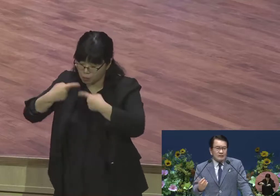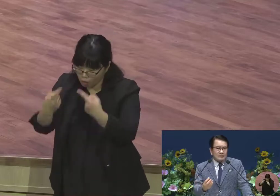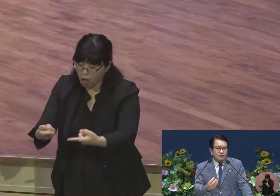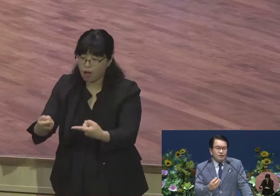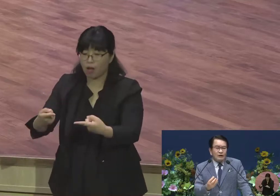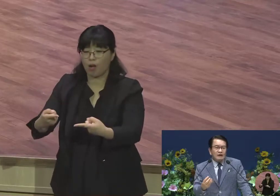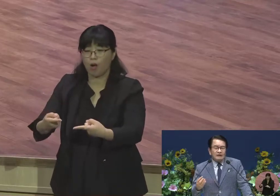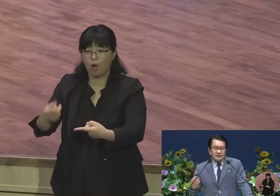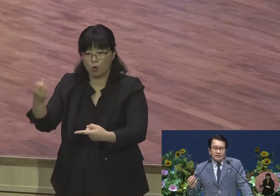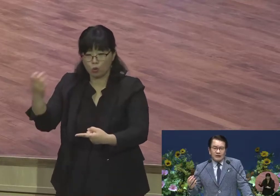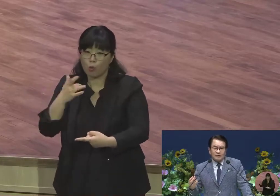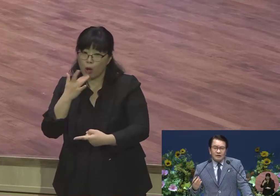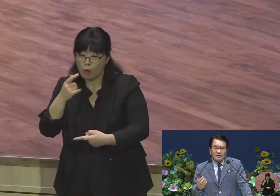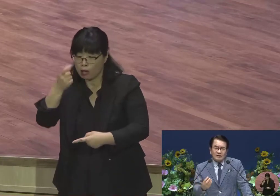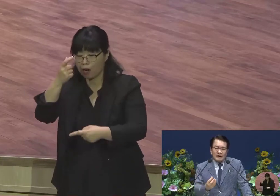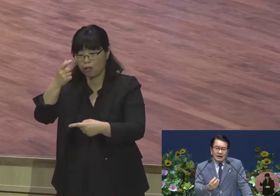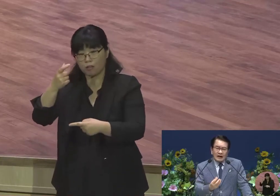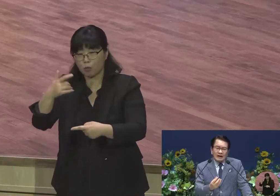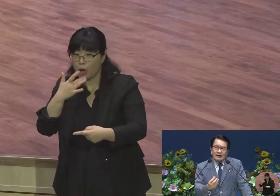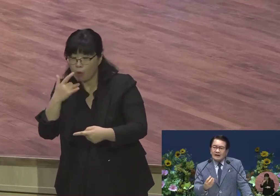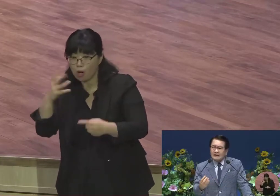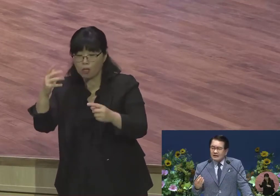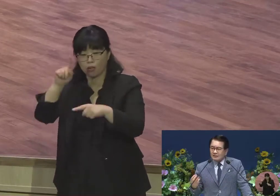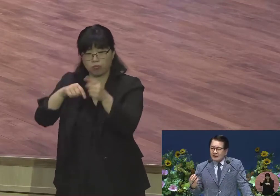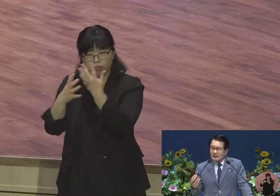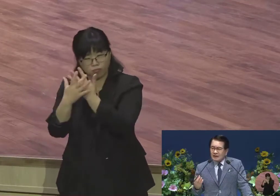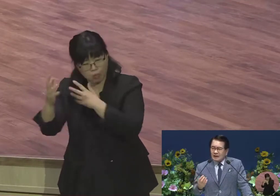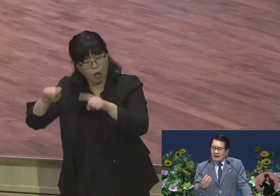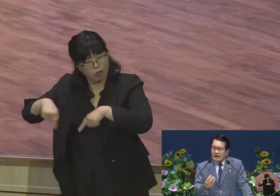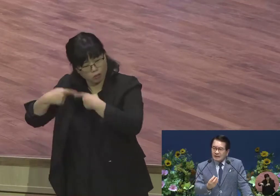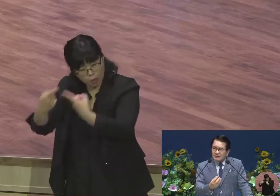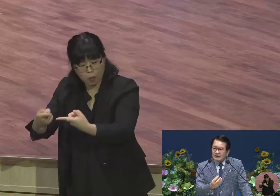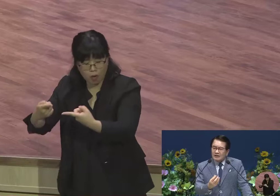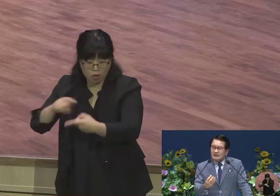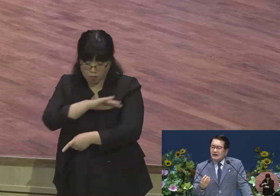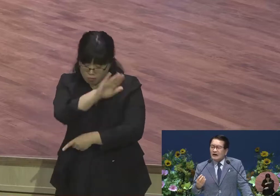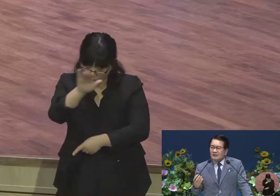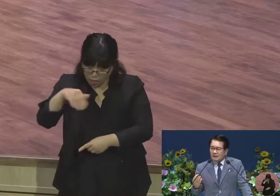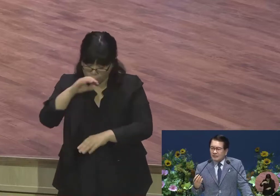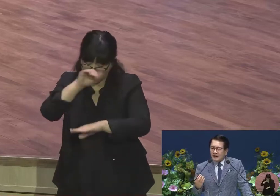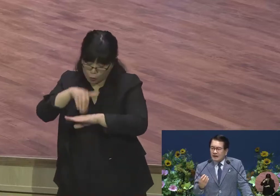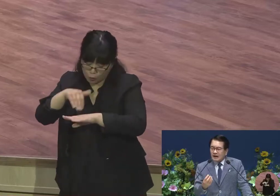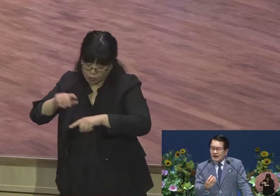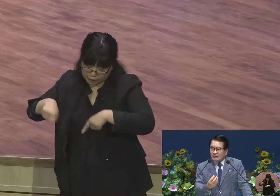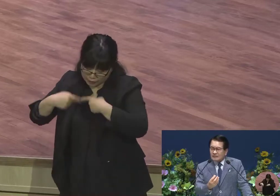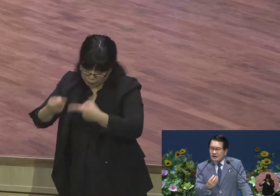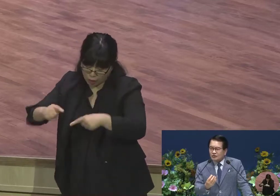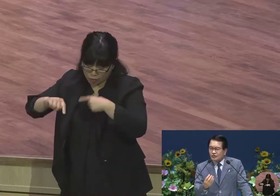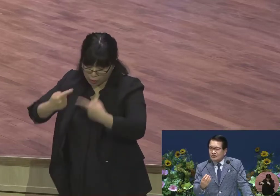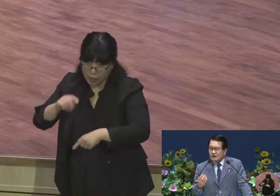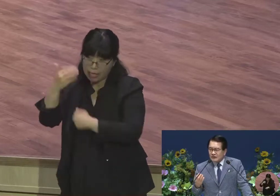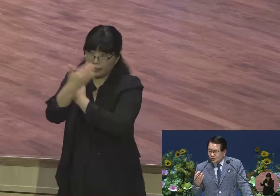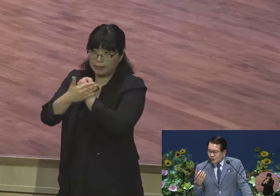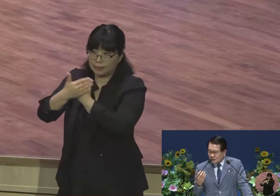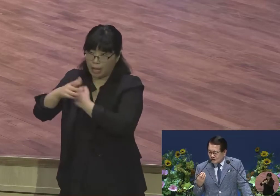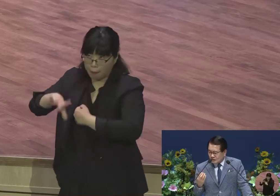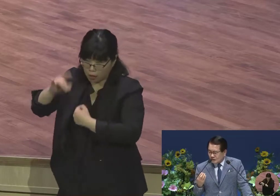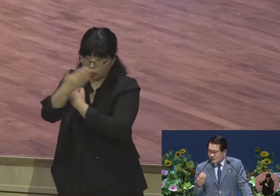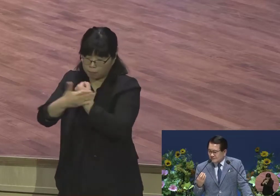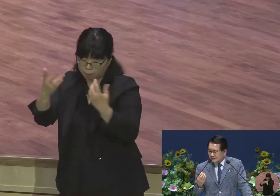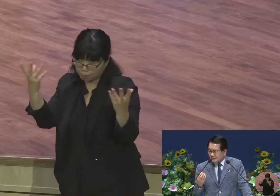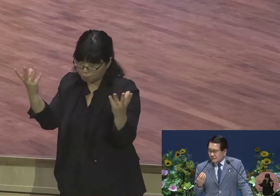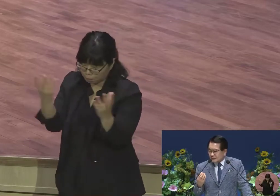무능하기 때문에 우리는 한계가 있기 때문에 하나님 전능자 하나님 앞에 하나님 창주독 지혜를